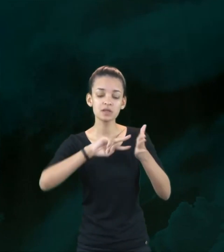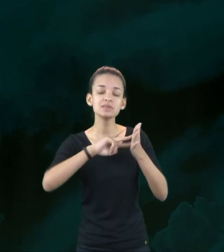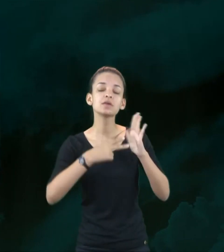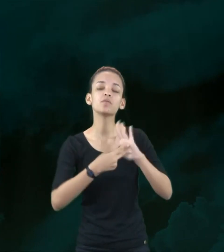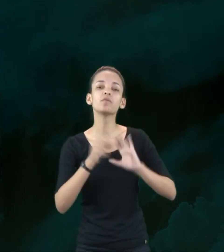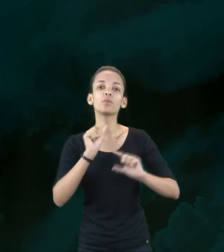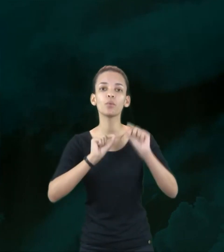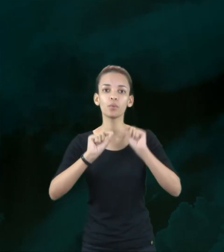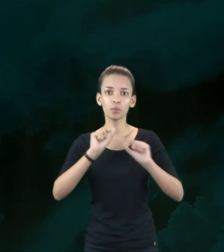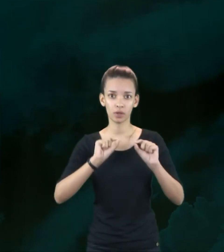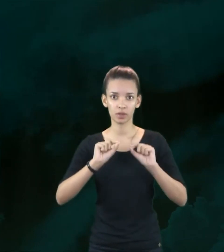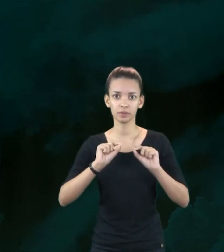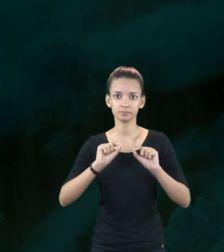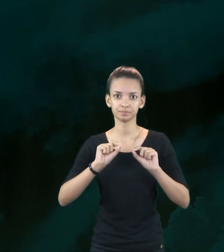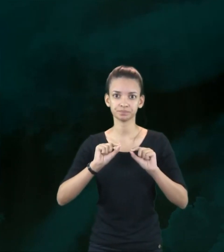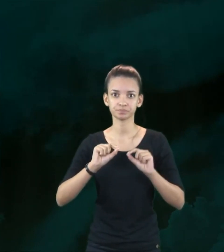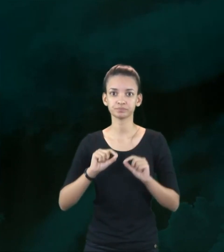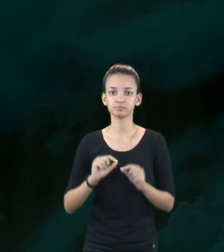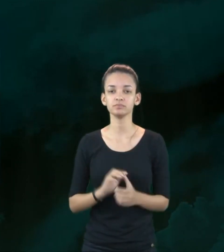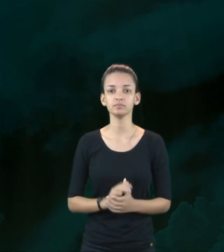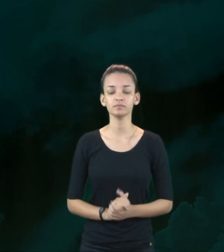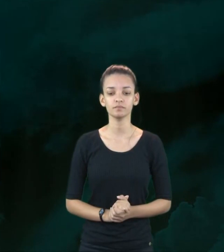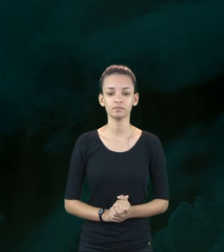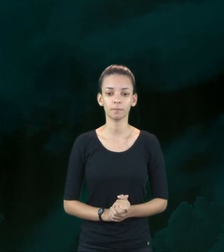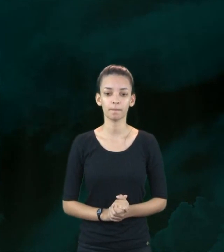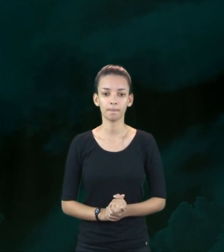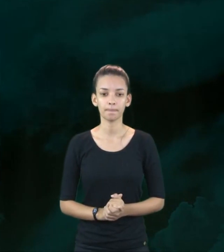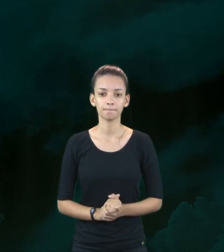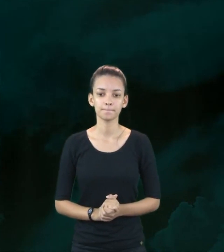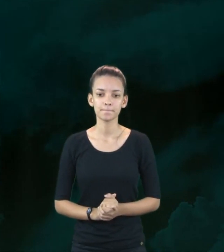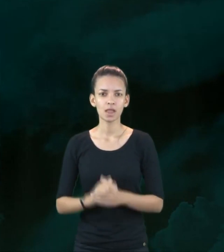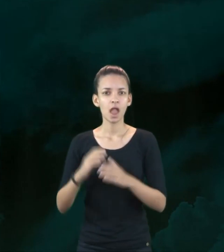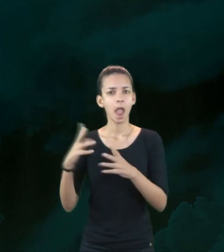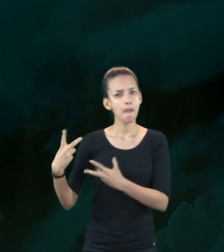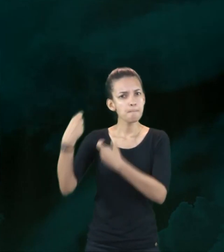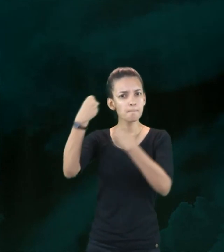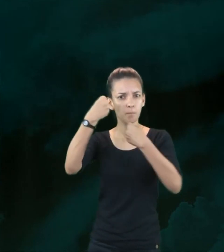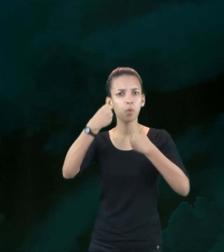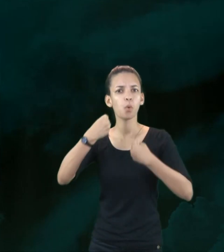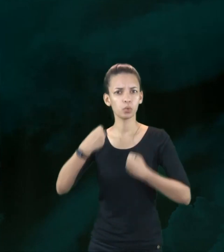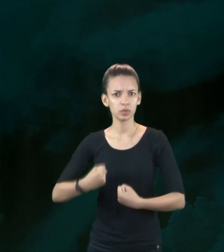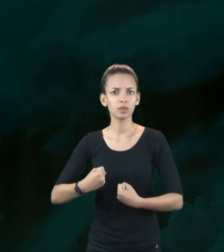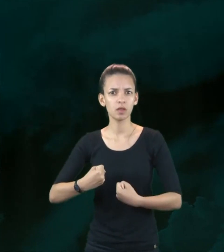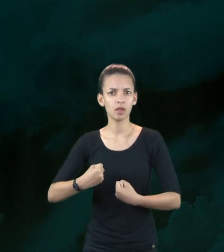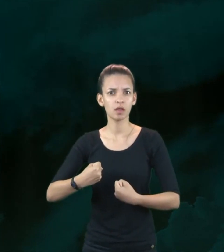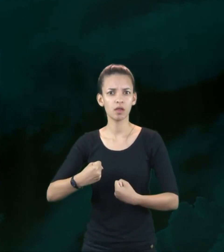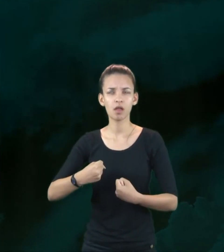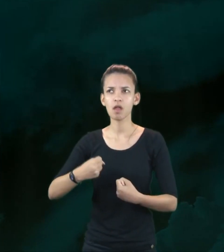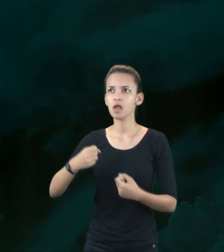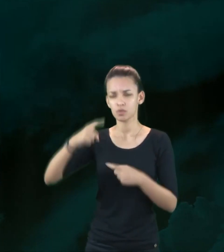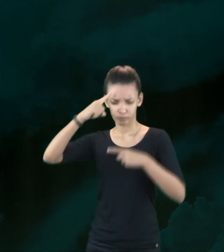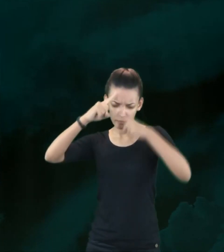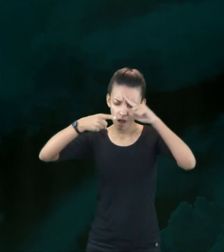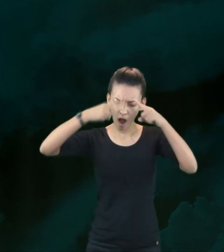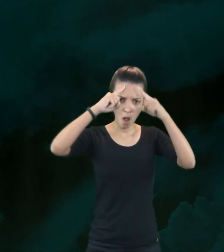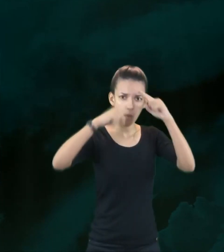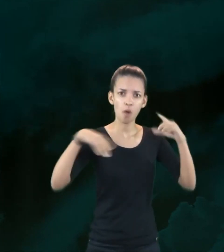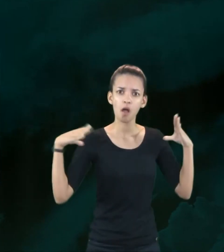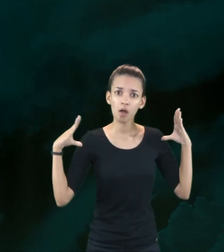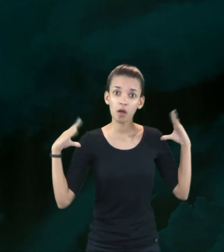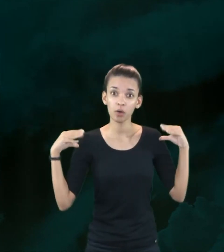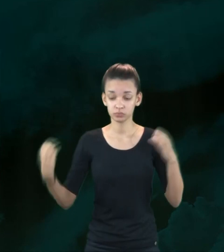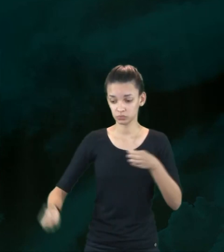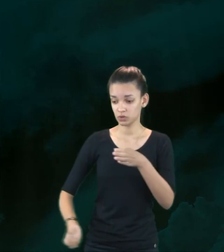original, aqui se refere ao estado de poder, ao estado de autoridade. Eles foram criados